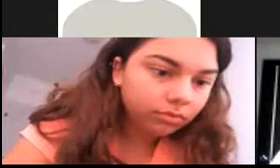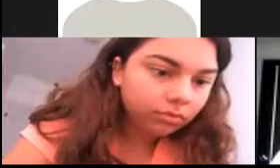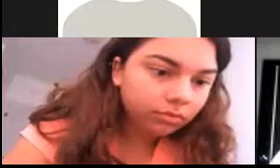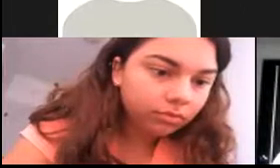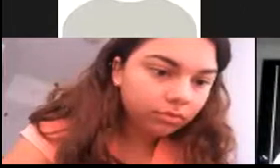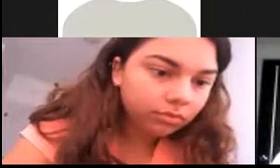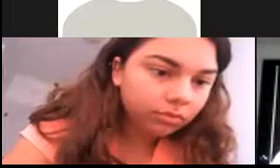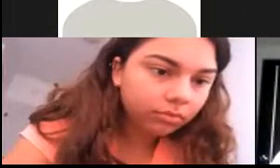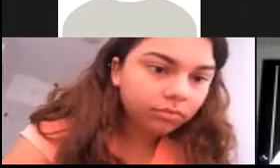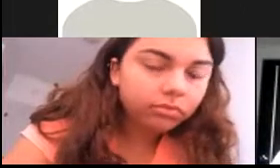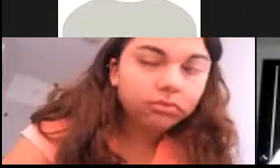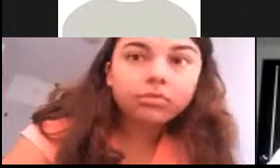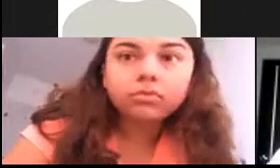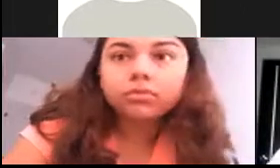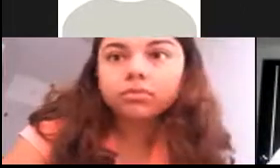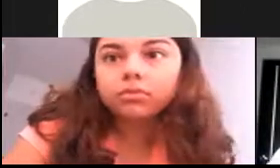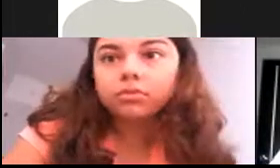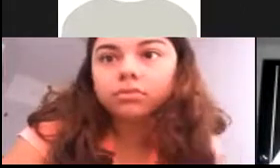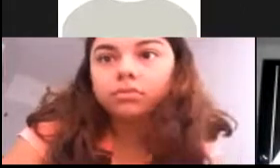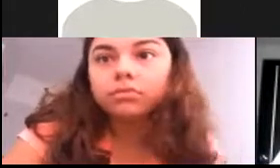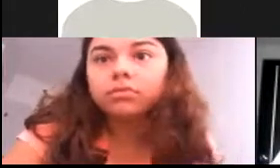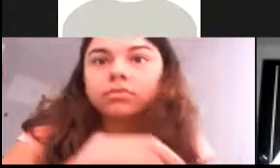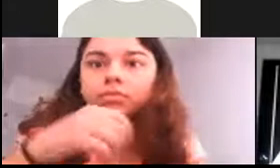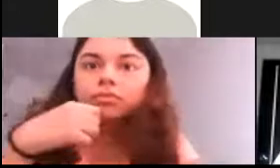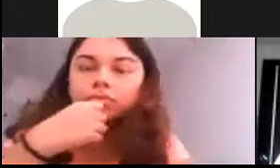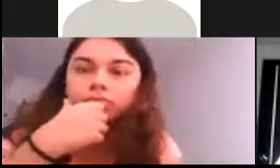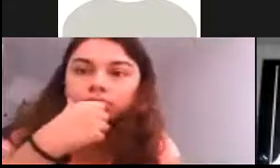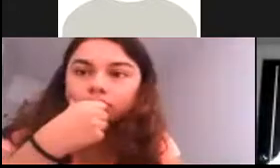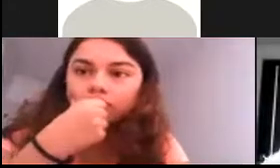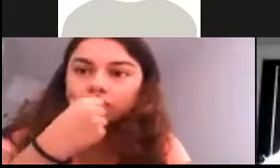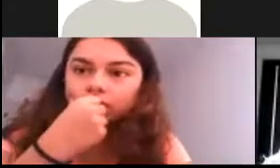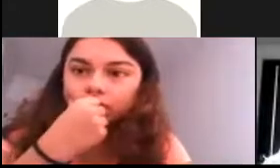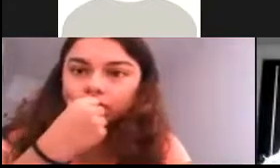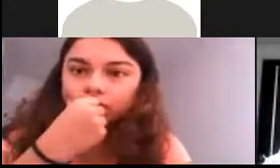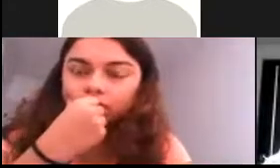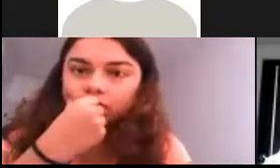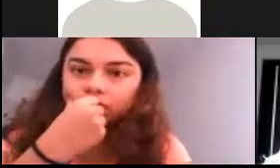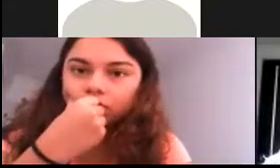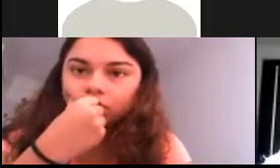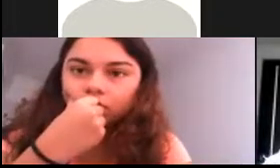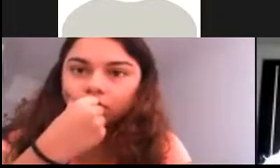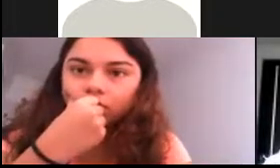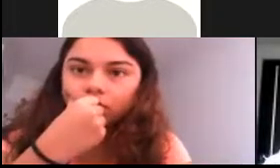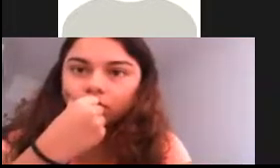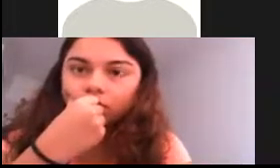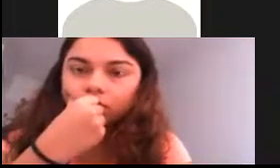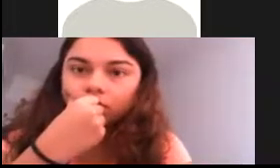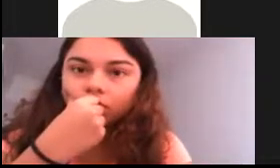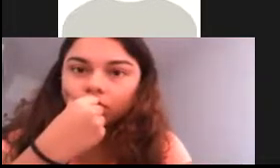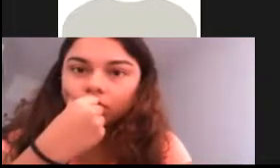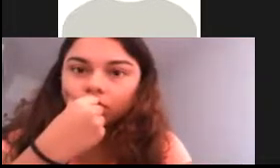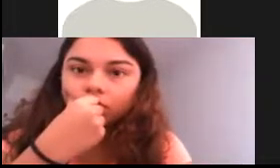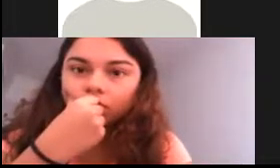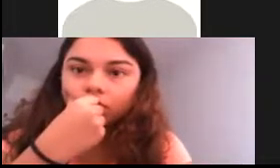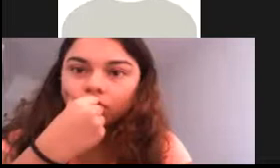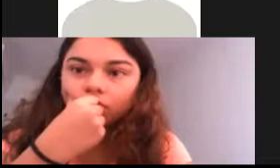Itzel Montserrat Rivera Ortiz. Presente. Jessica Quesada Hernández. Presente.